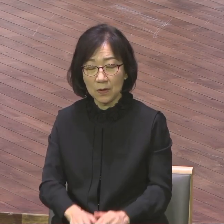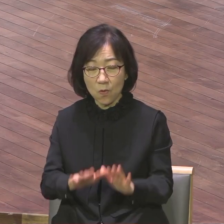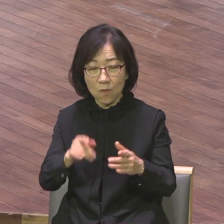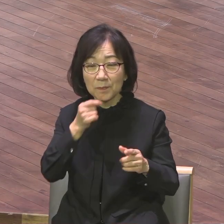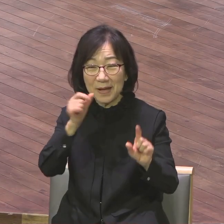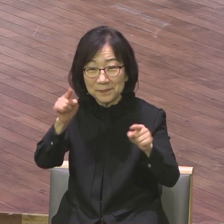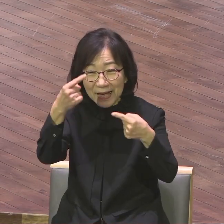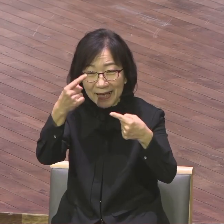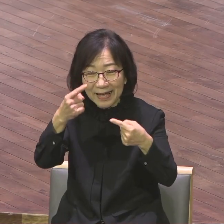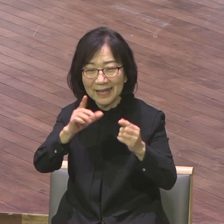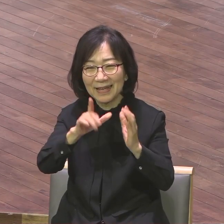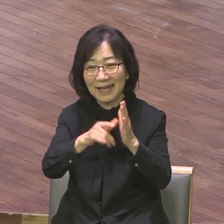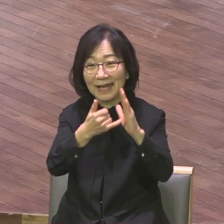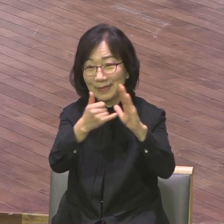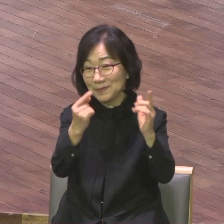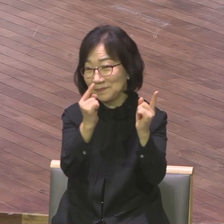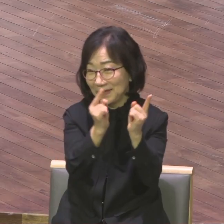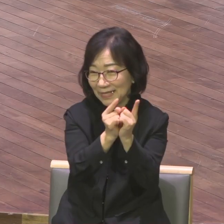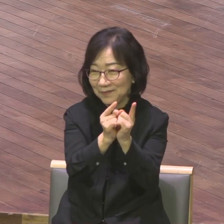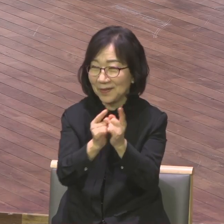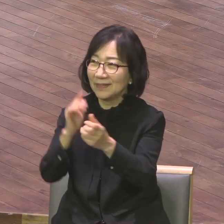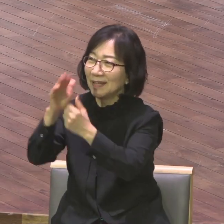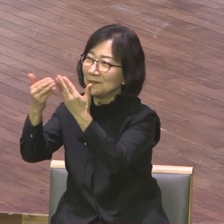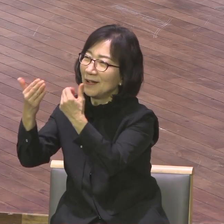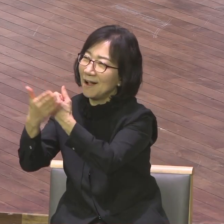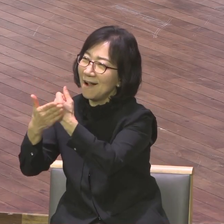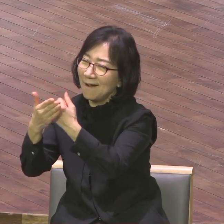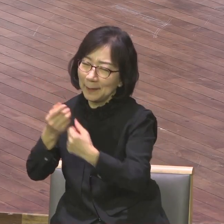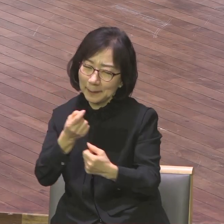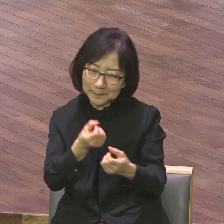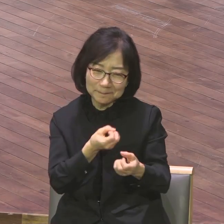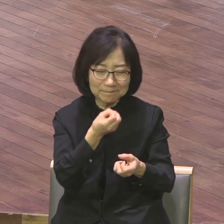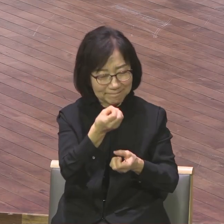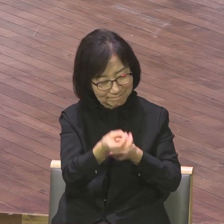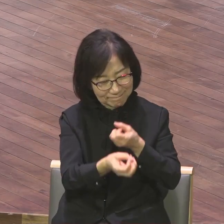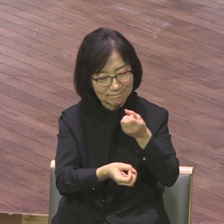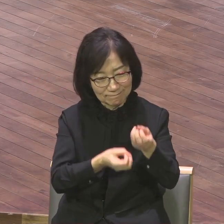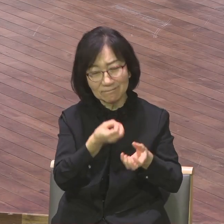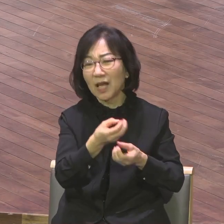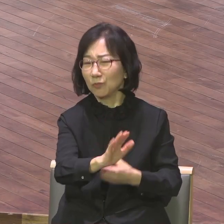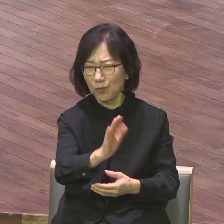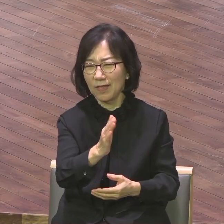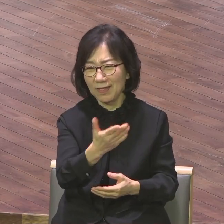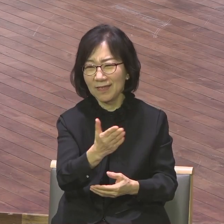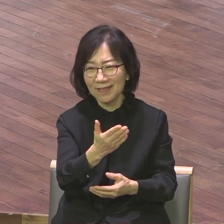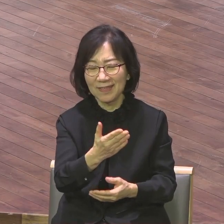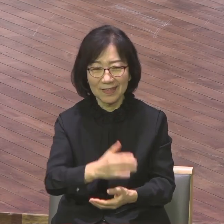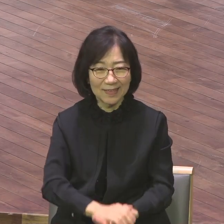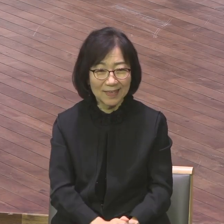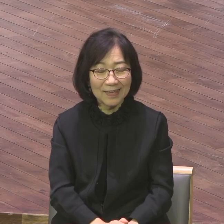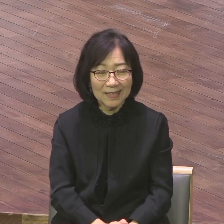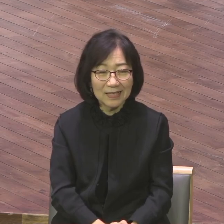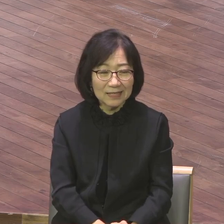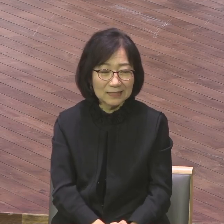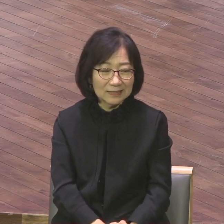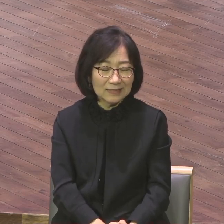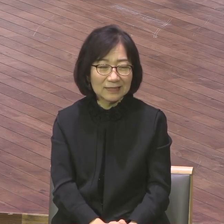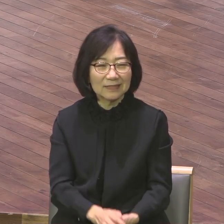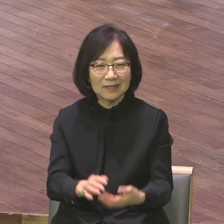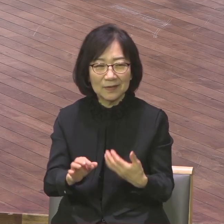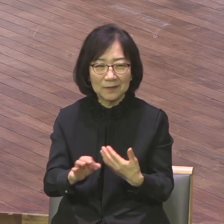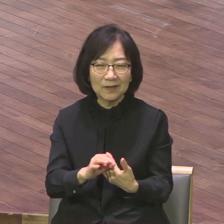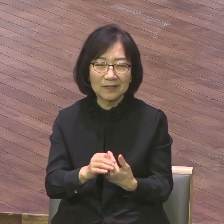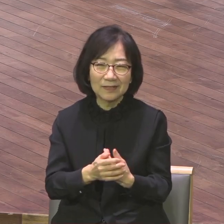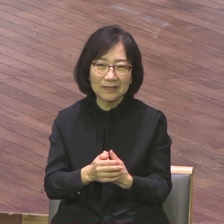그렇게 여러분들이요, 순수하게 정말 아무런 동기 없이 그렇게 복음을 전가하게 되면 그렇게 놀라운